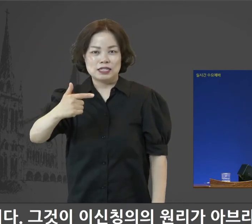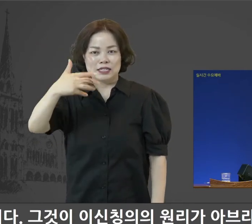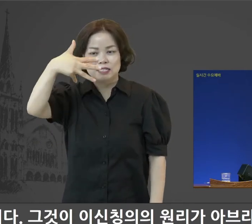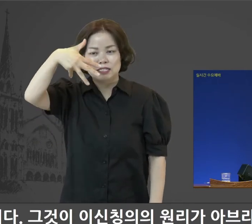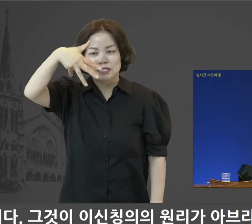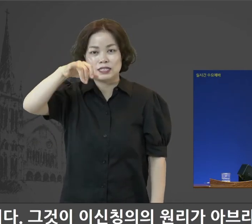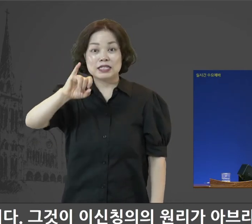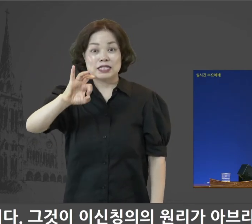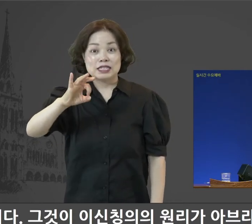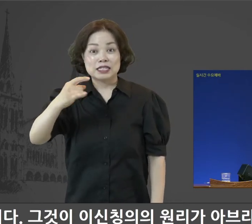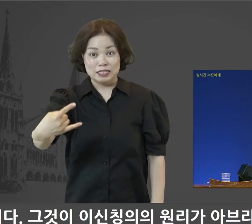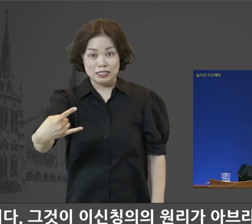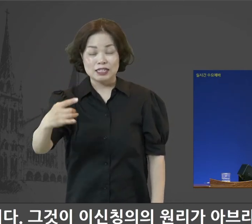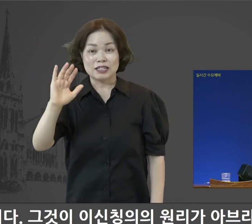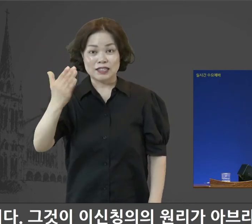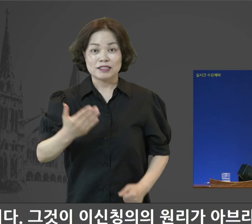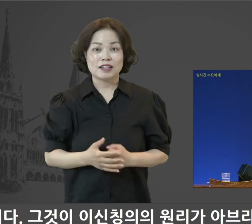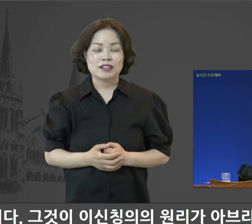메시지입니다.